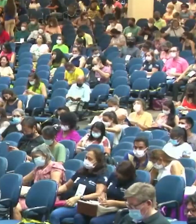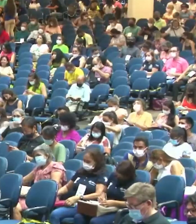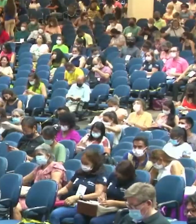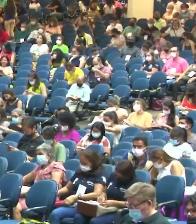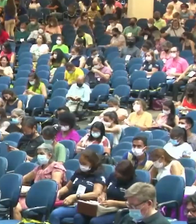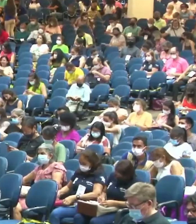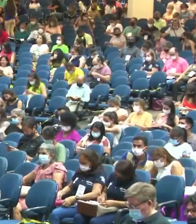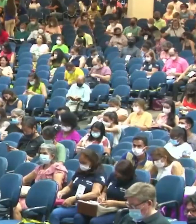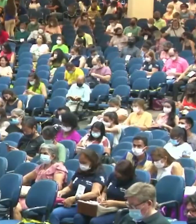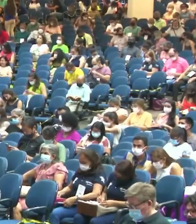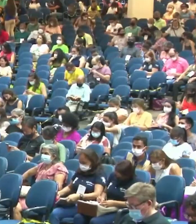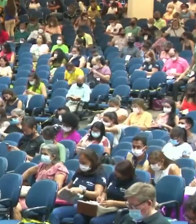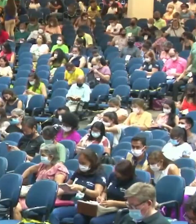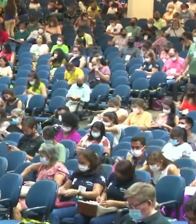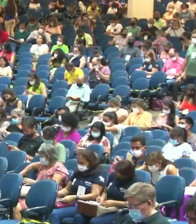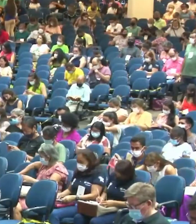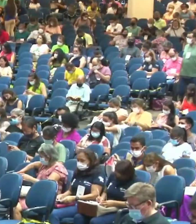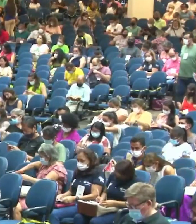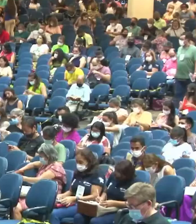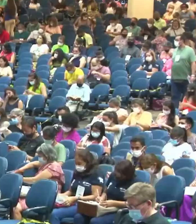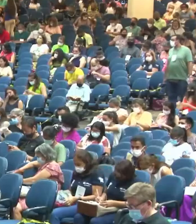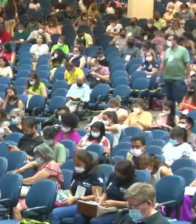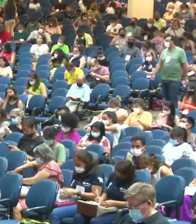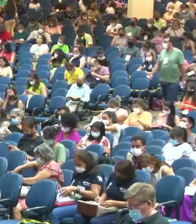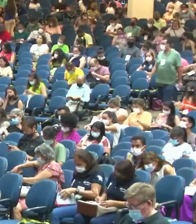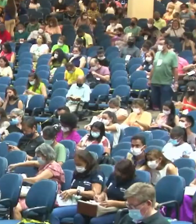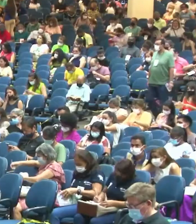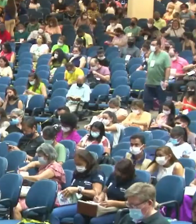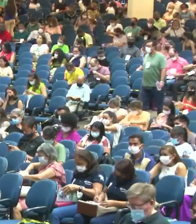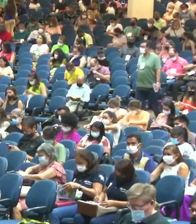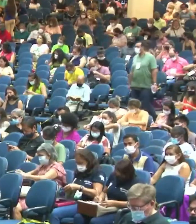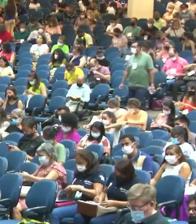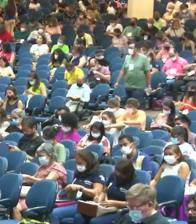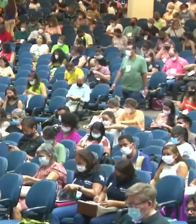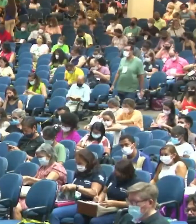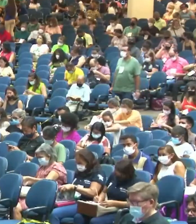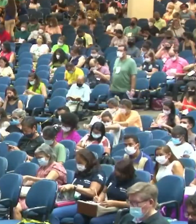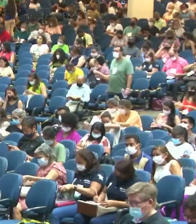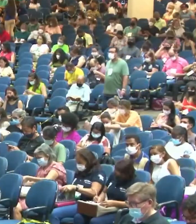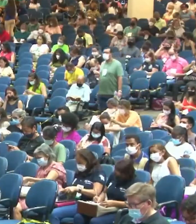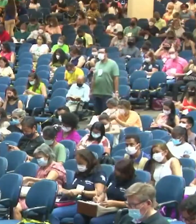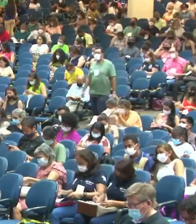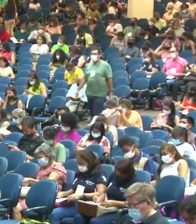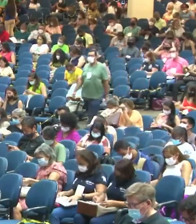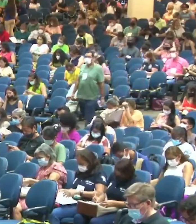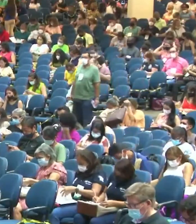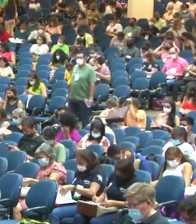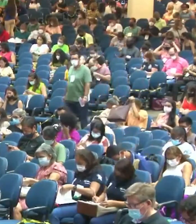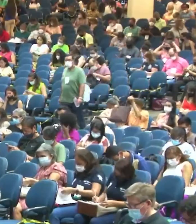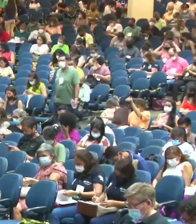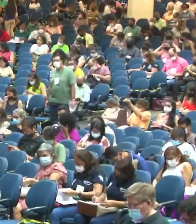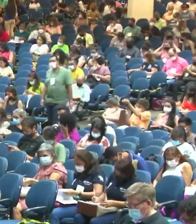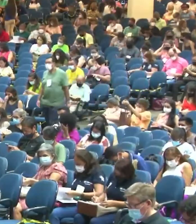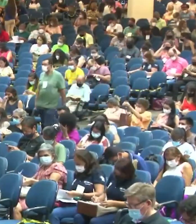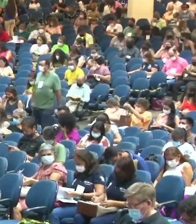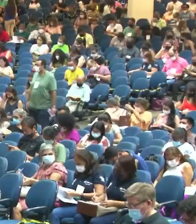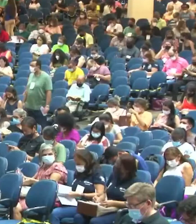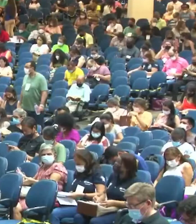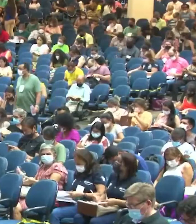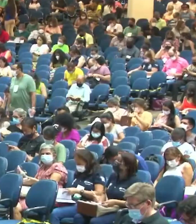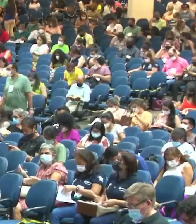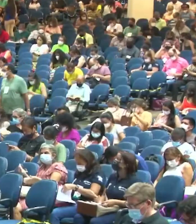antepenúltimo é o Ageu. Chegamos já. Então, Ageu capítulo 1,